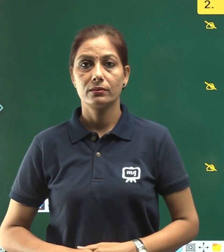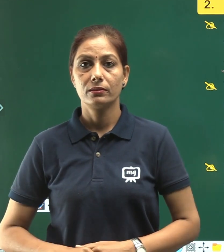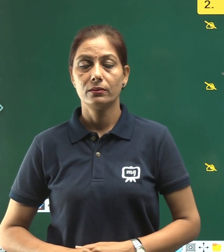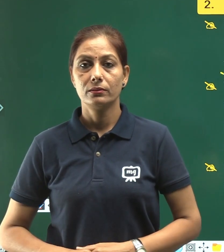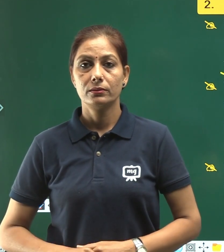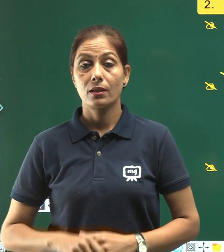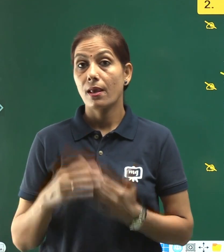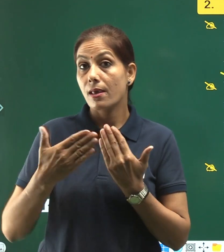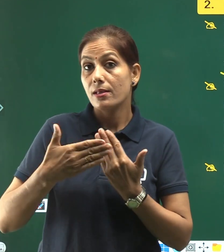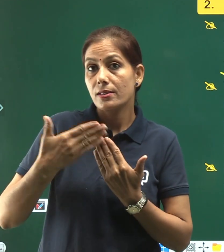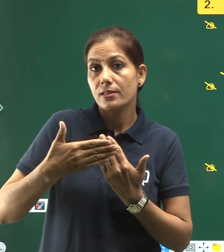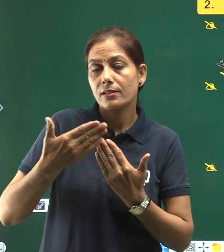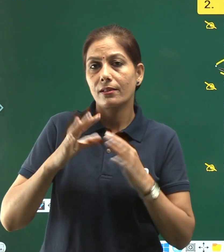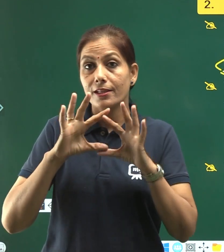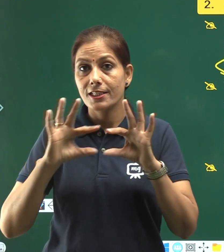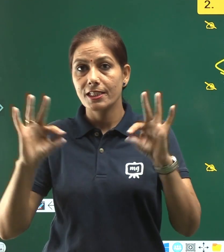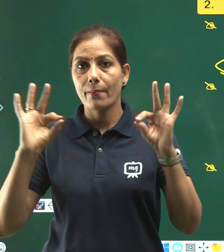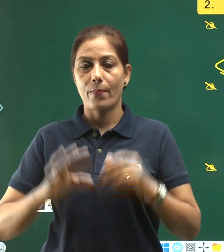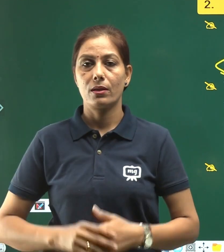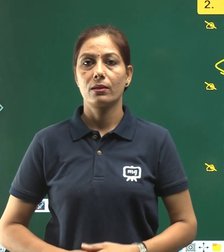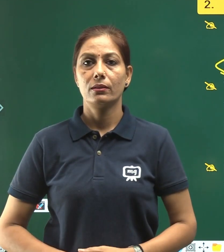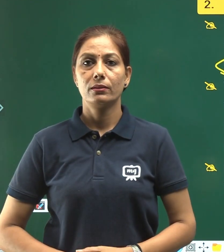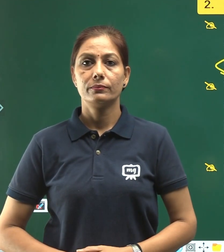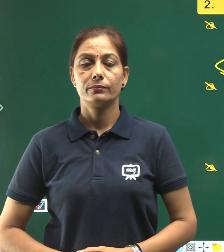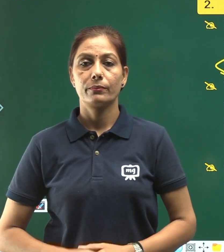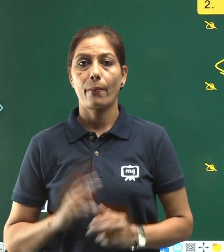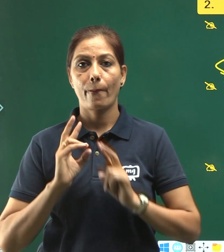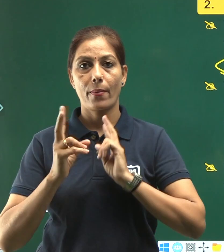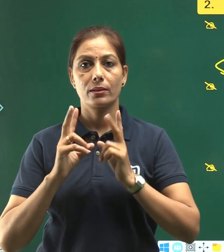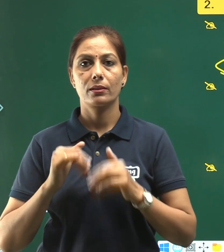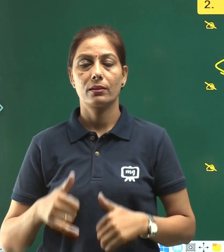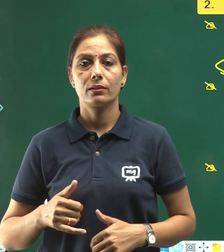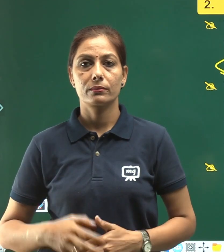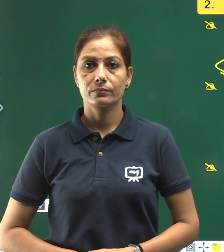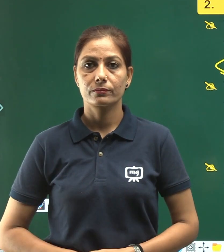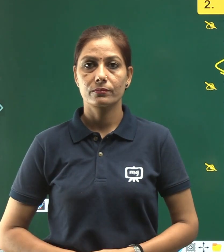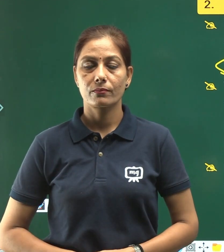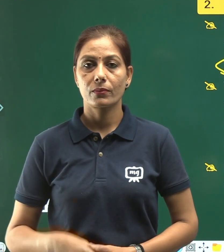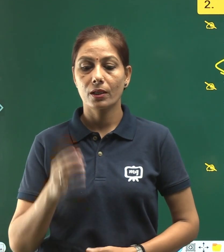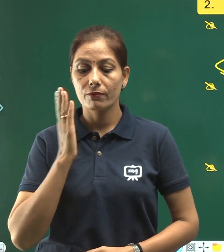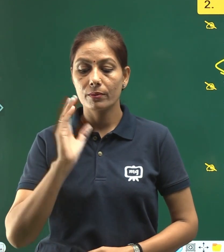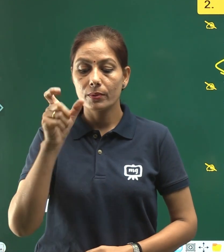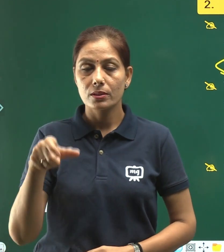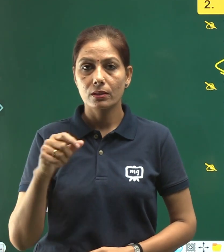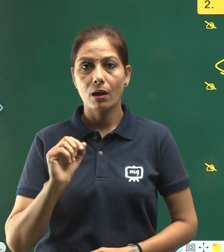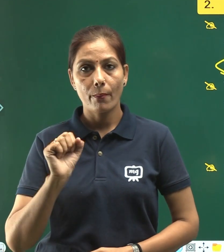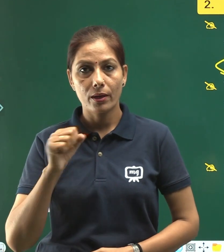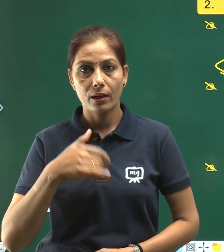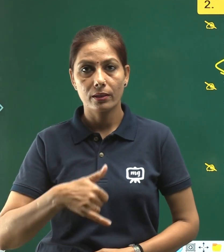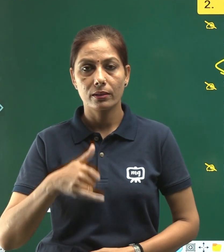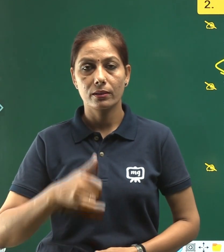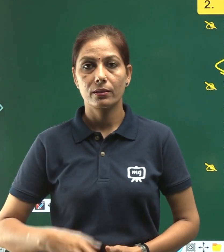सहजता अर्थात सरलता पर बात की है। कवि का मानना है कि